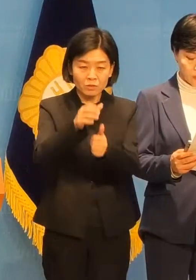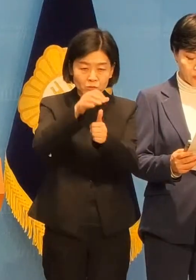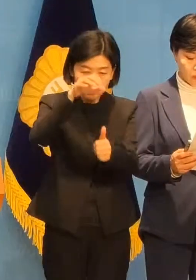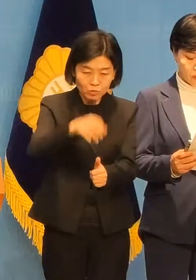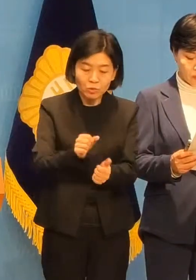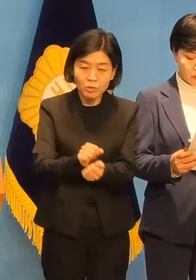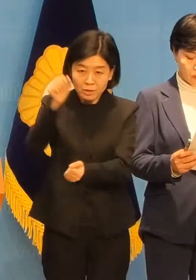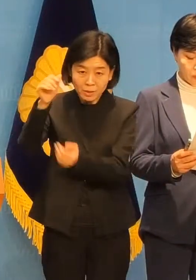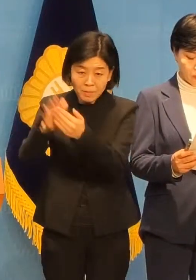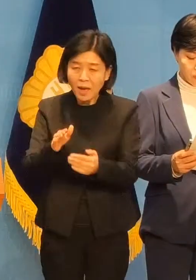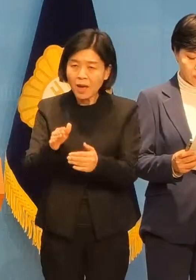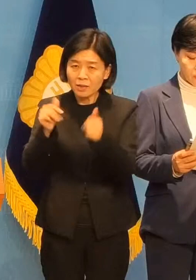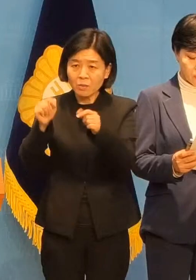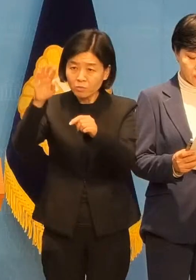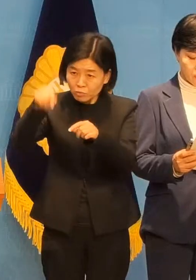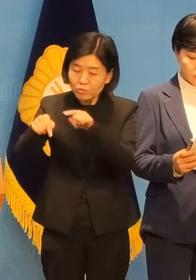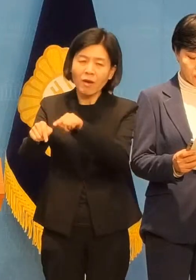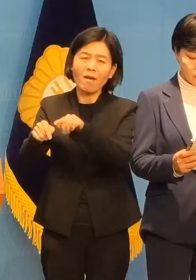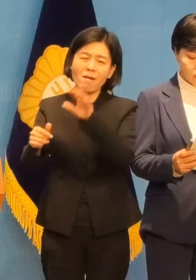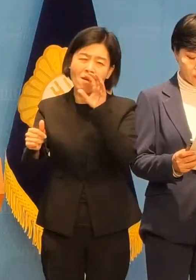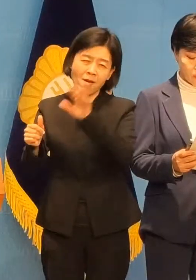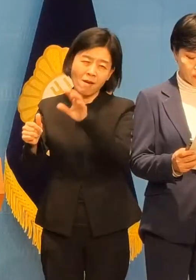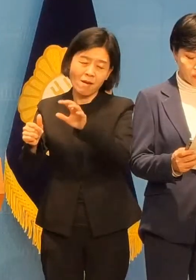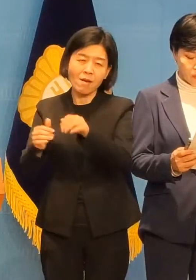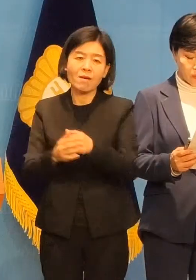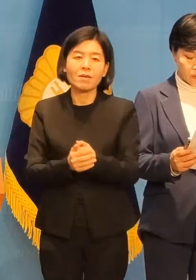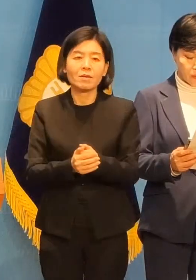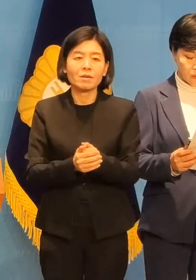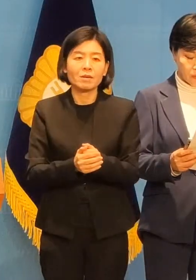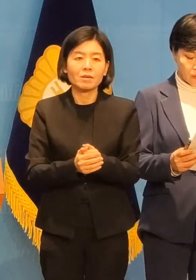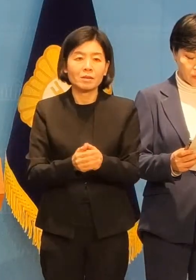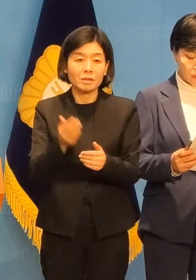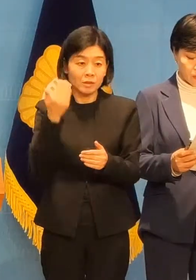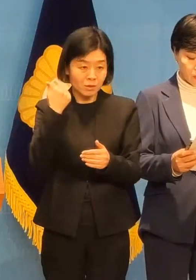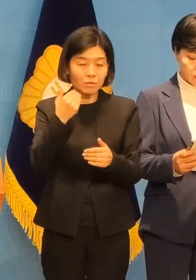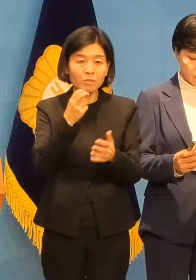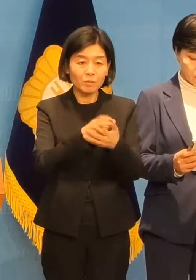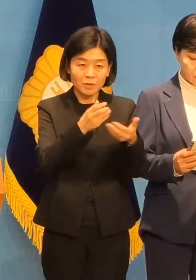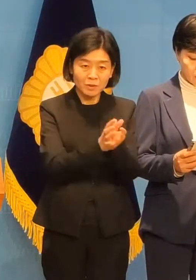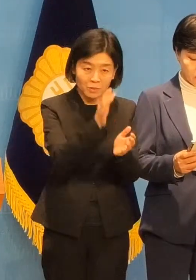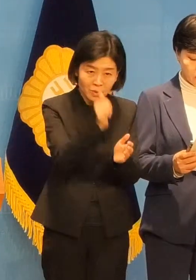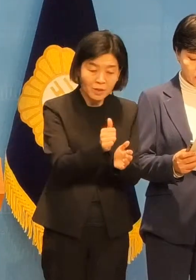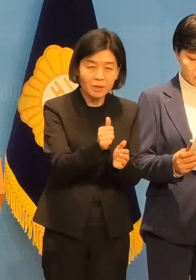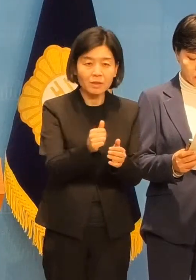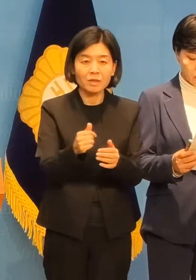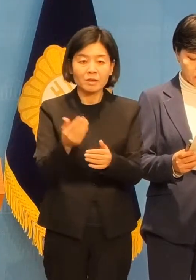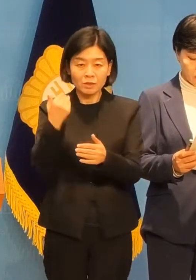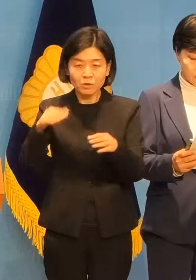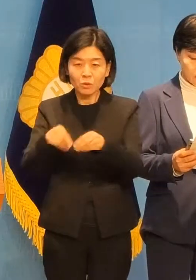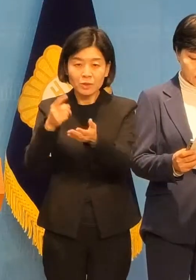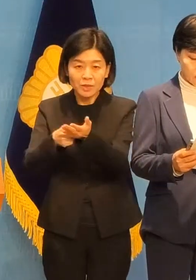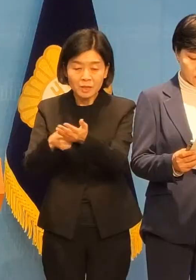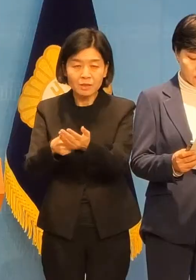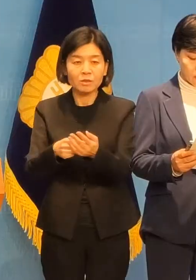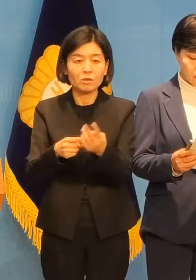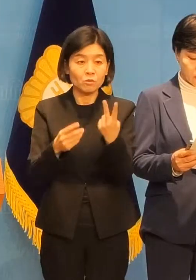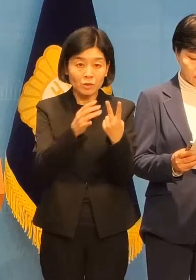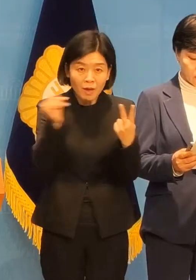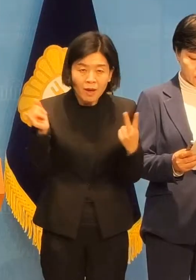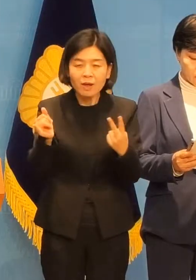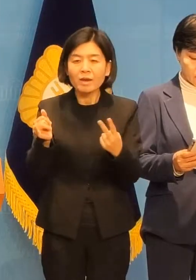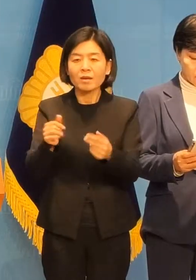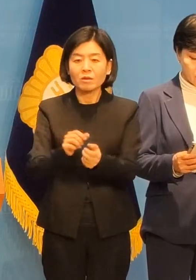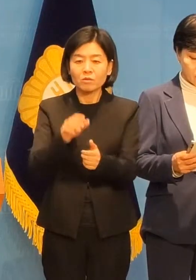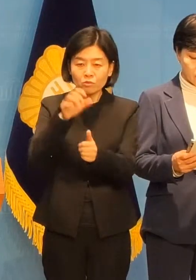청구한 박성재 전 장관, 한교안 전 총리 구속영장이 기각되었습니다. 특히 박 전 장관은 두